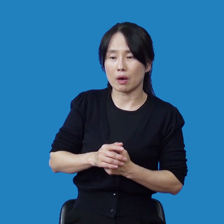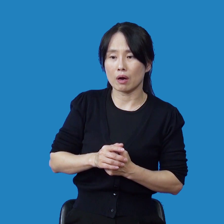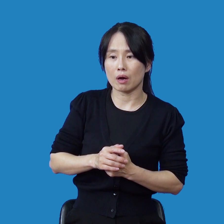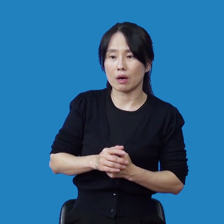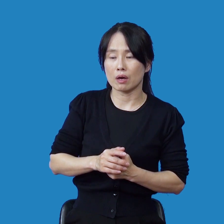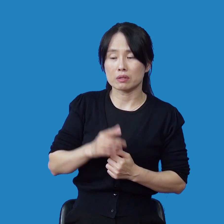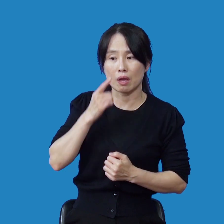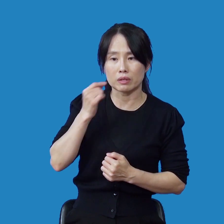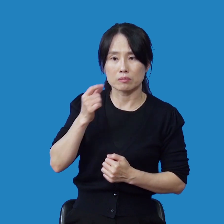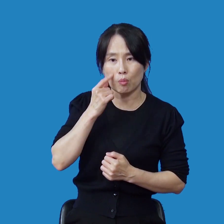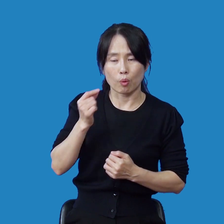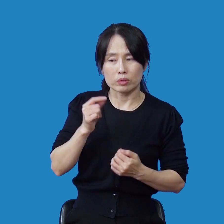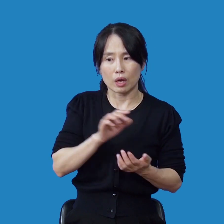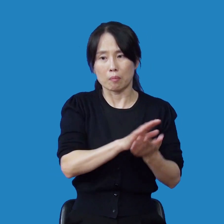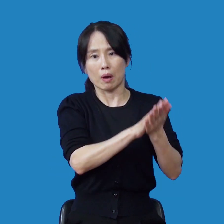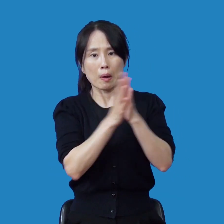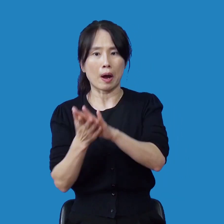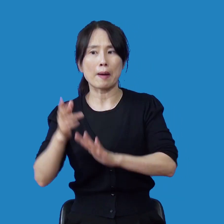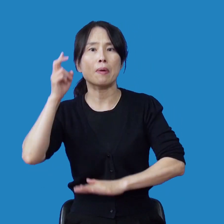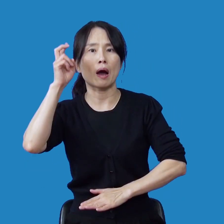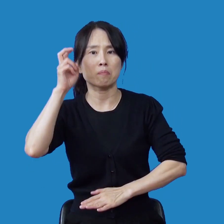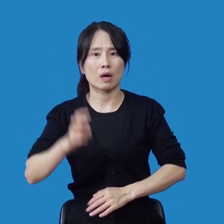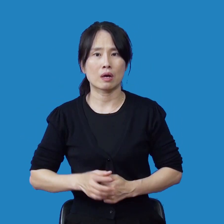이고 우리를 찾아올 것입니다.